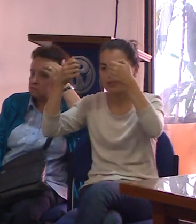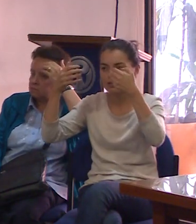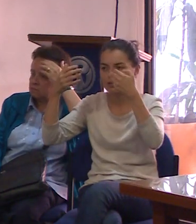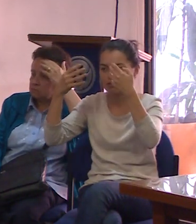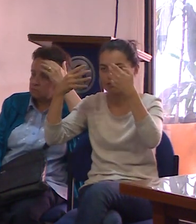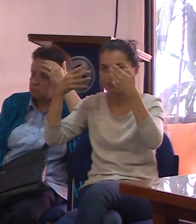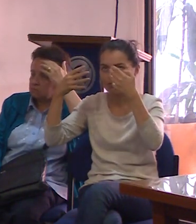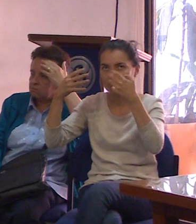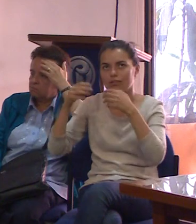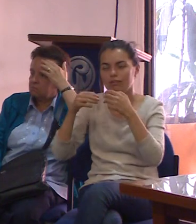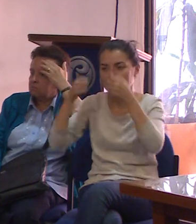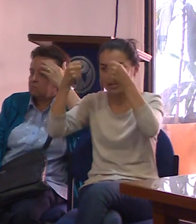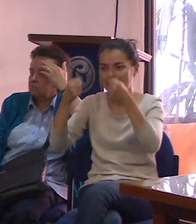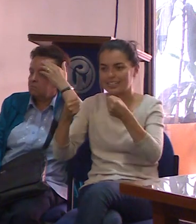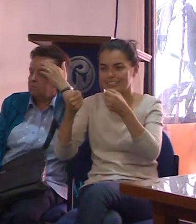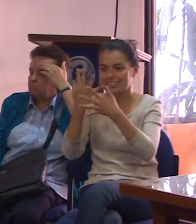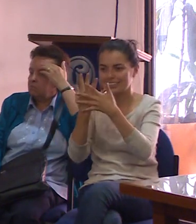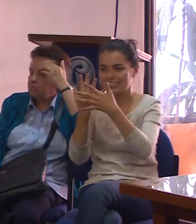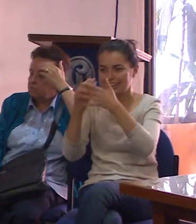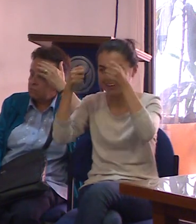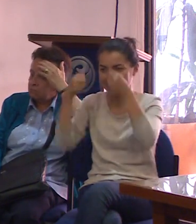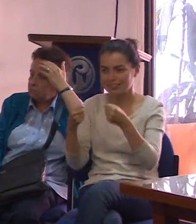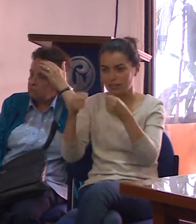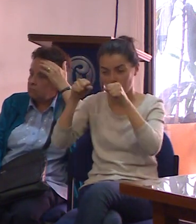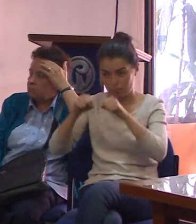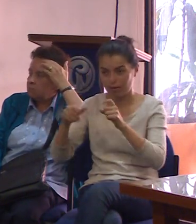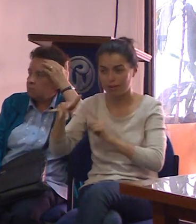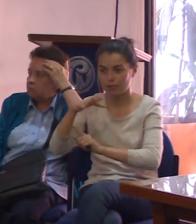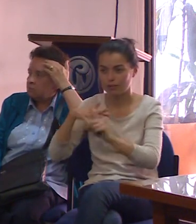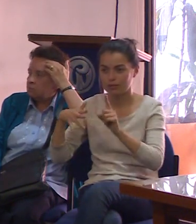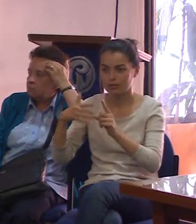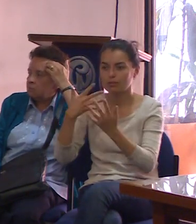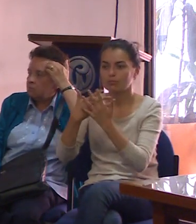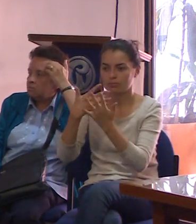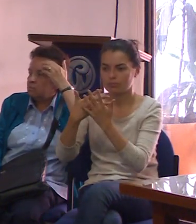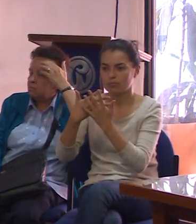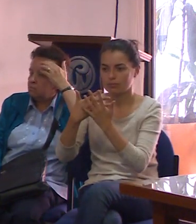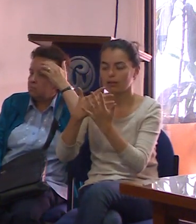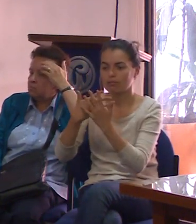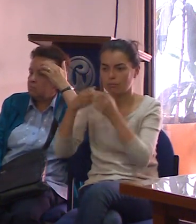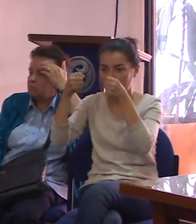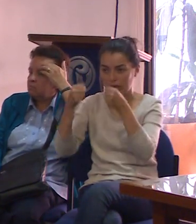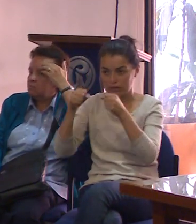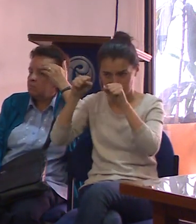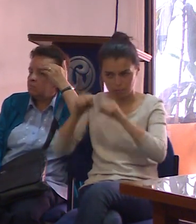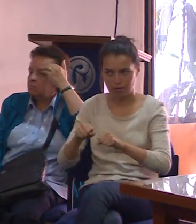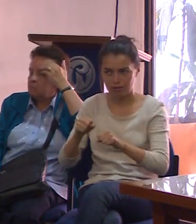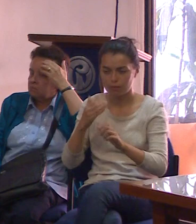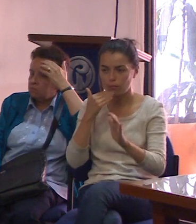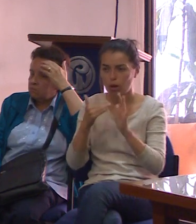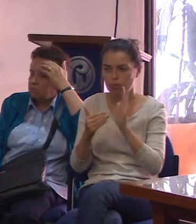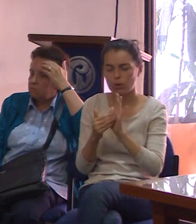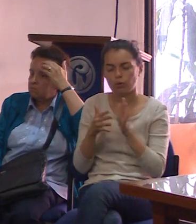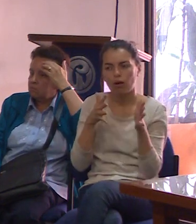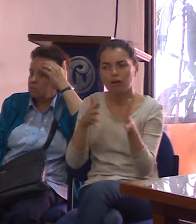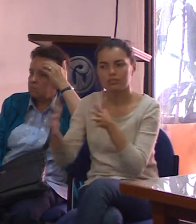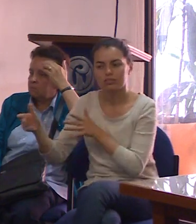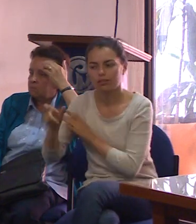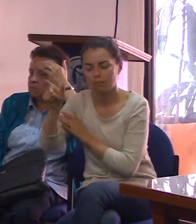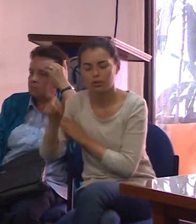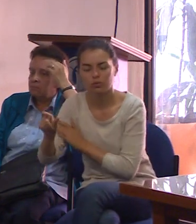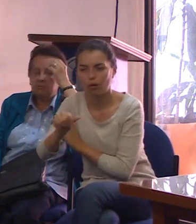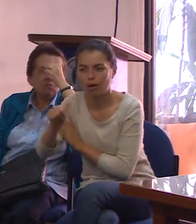si bien nosotros estamos hablando de la biología, de la vida, de lo vivo, estamos pensando en educar al otro en